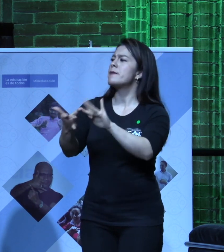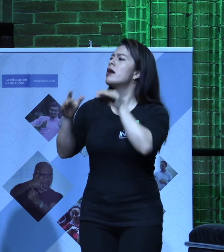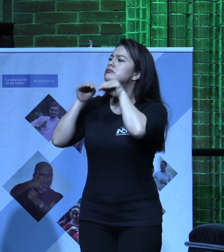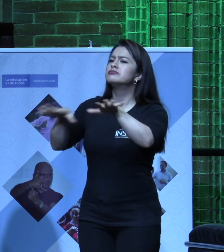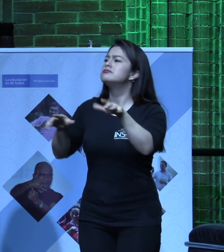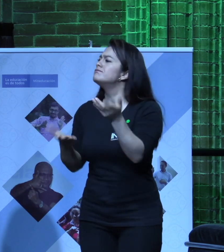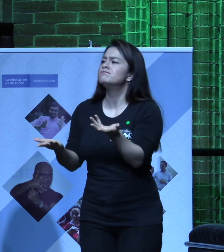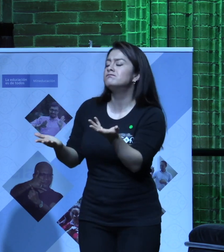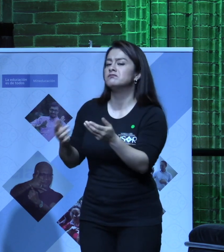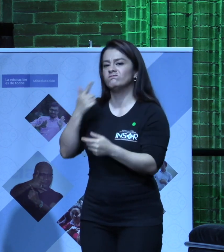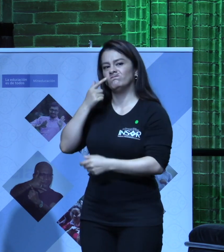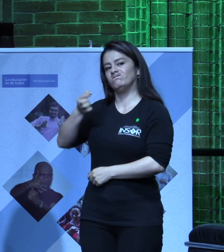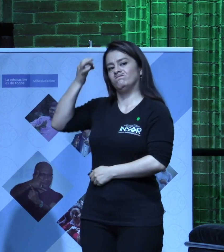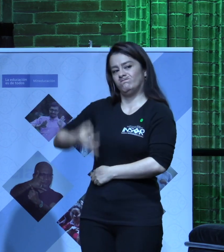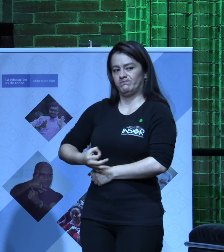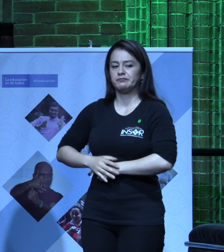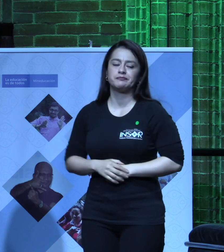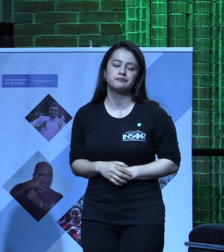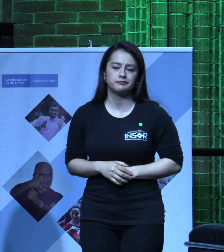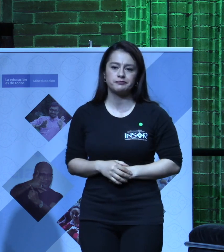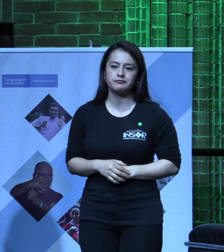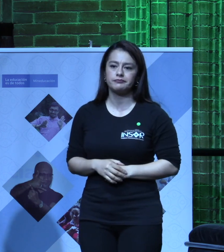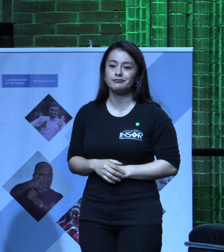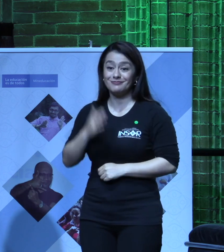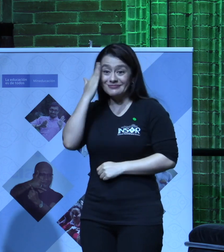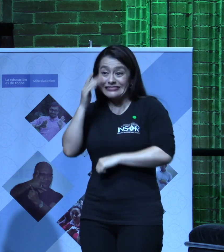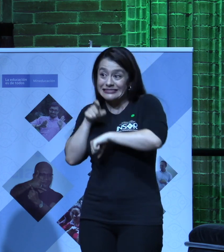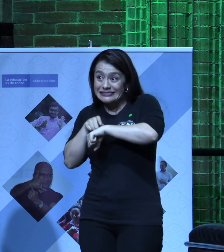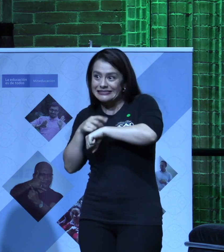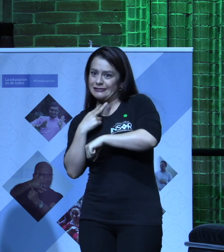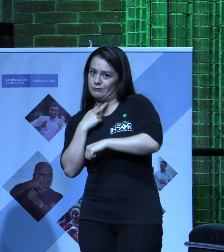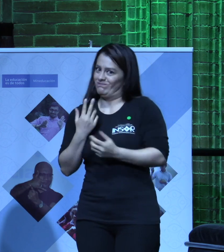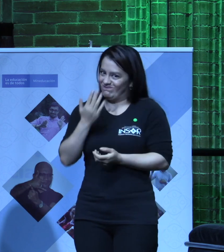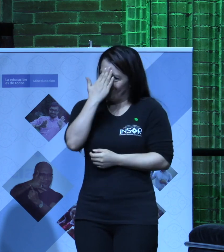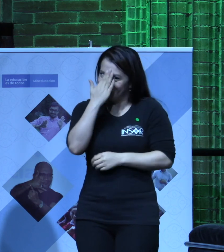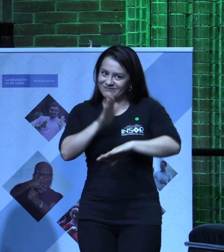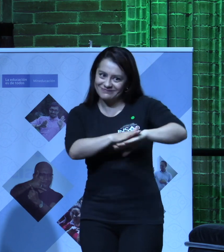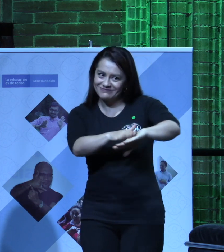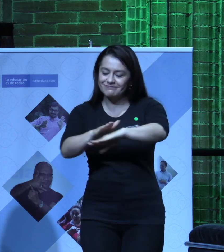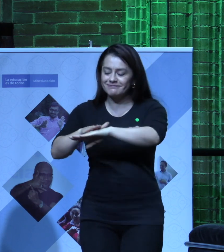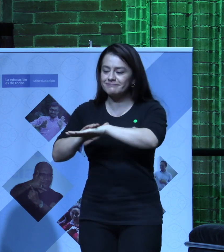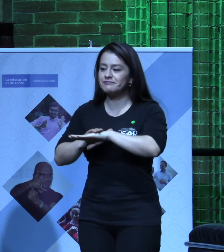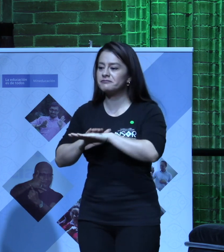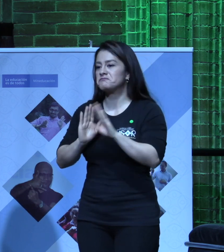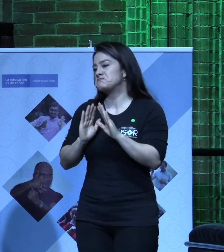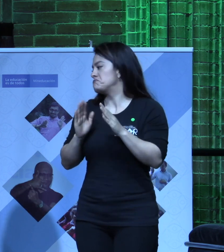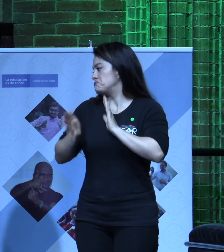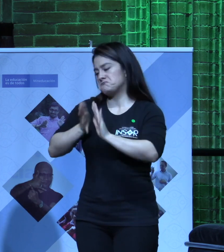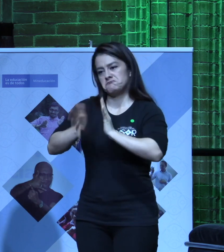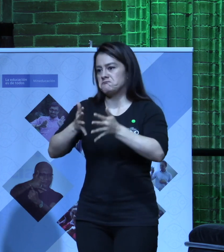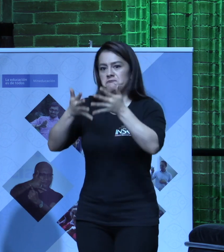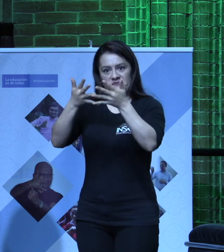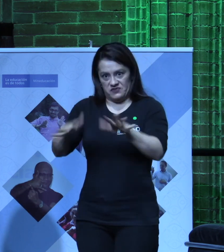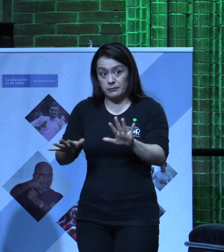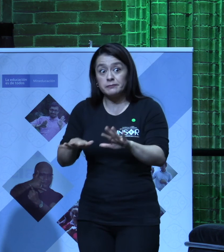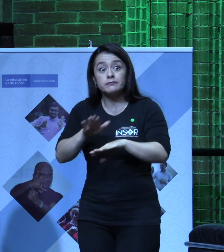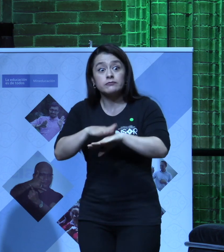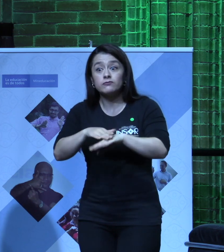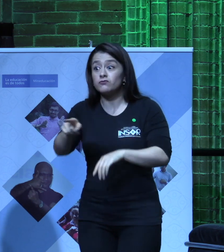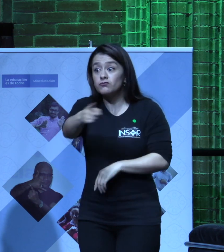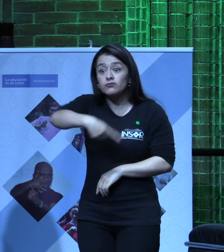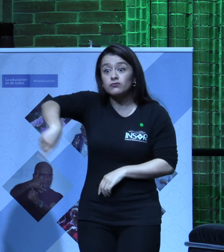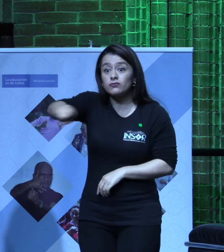transparencia. Como estamos pocos de tiempo, No siendo más, espero que este